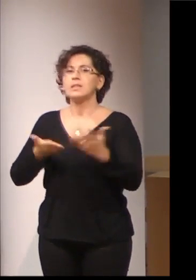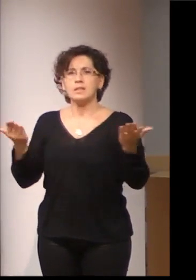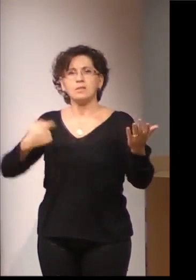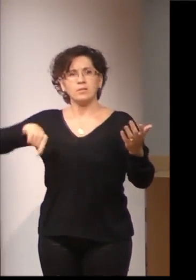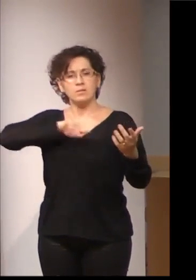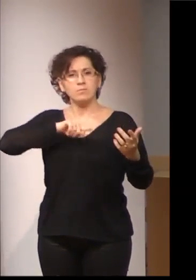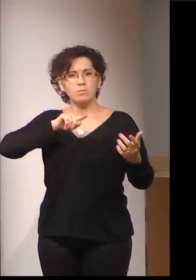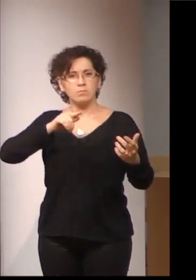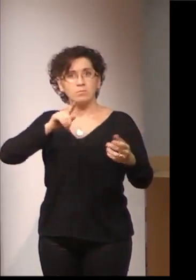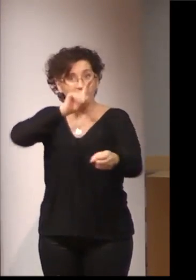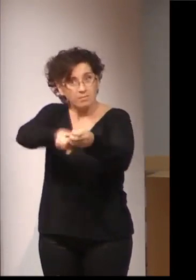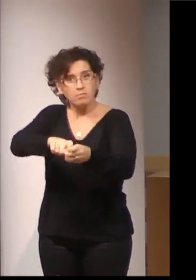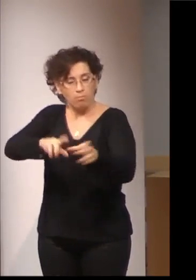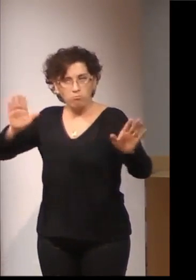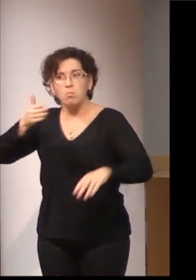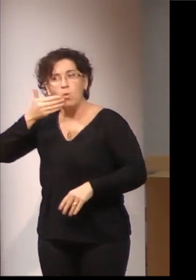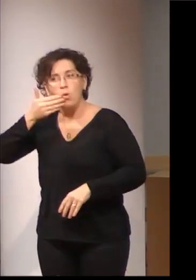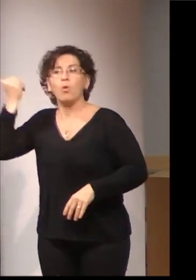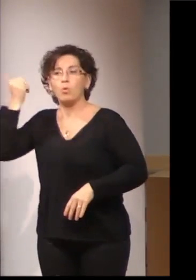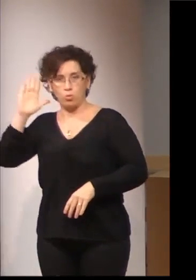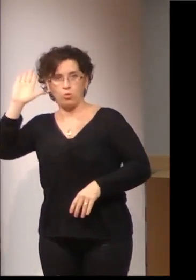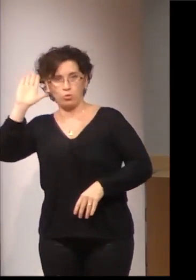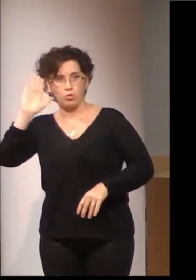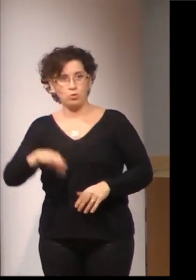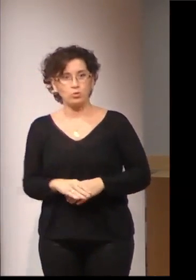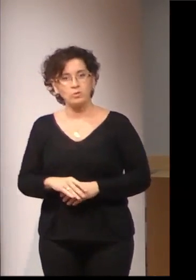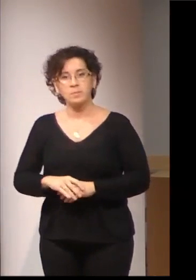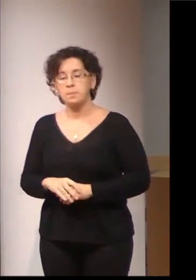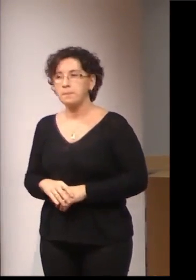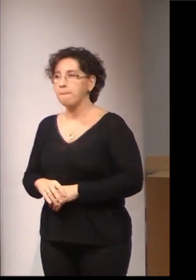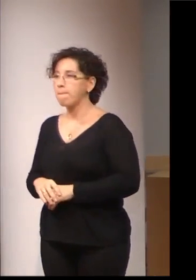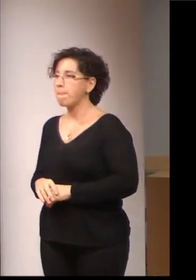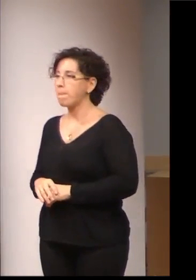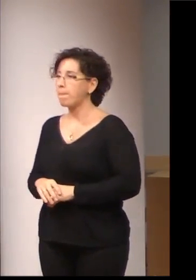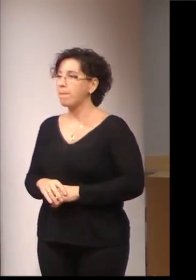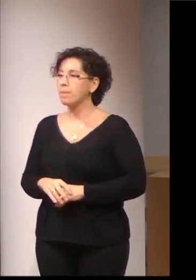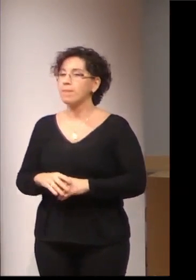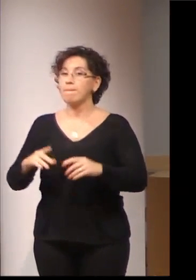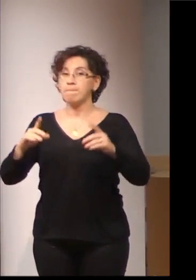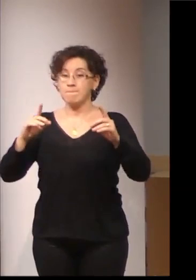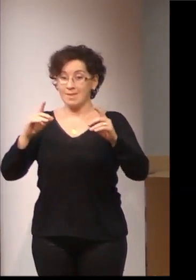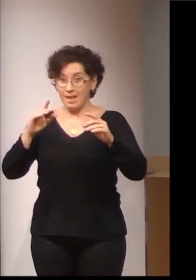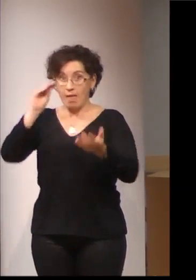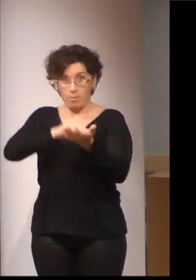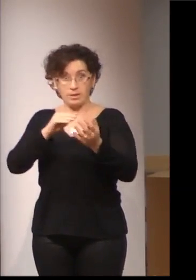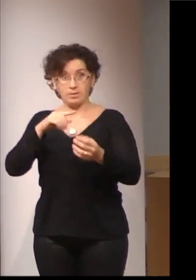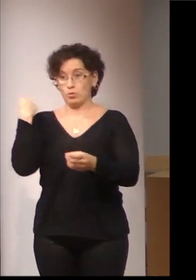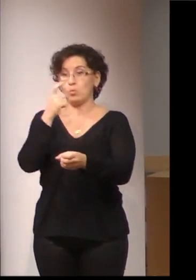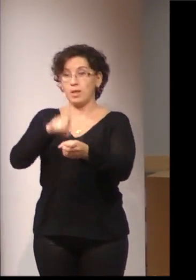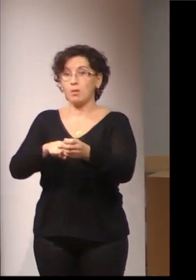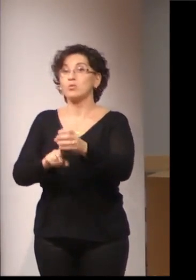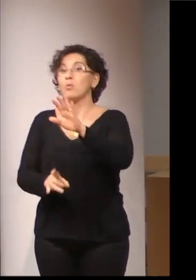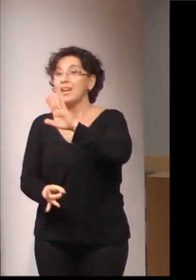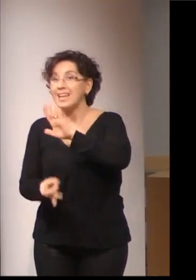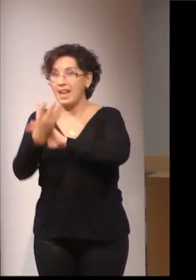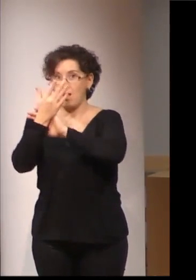muy orgullosos de estar en esa red. Como formantes de esa red, no sé, esto